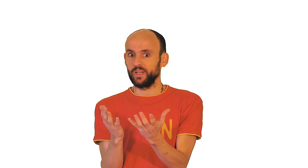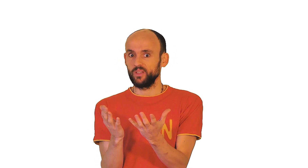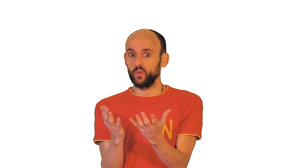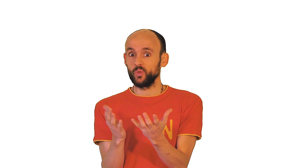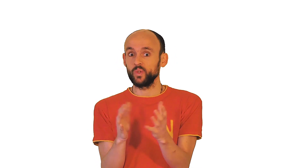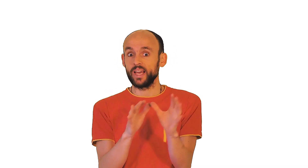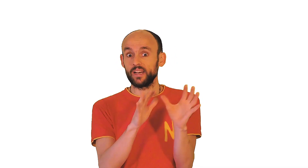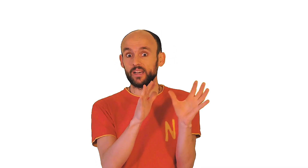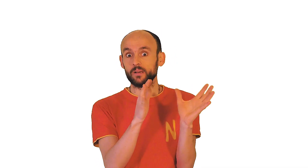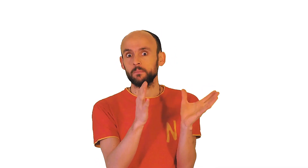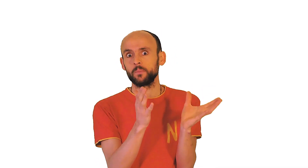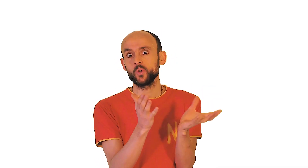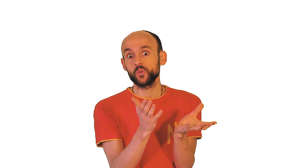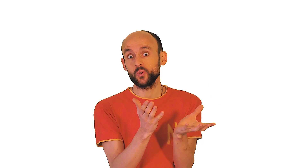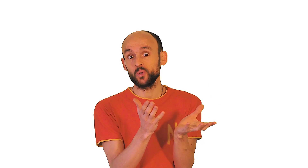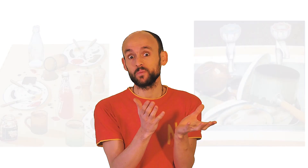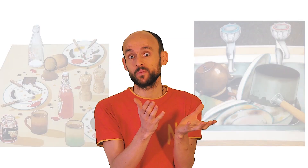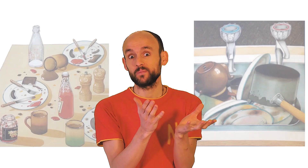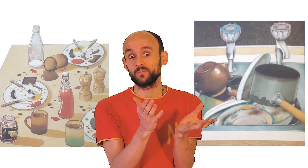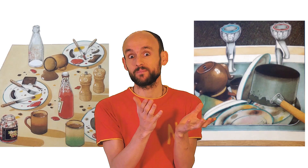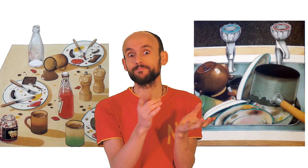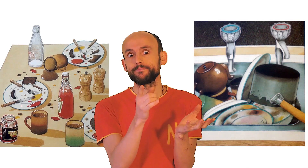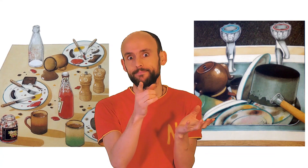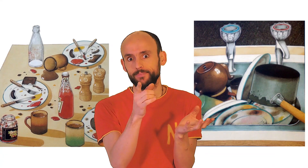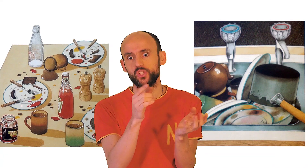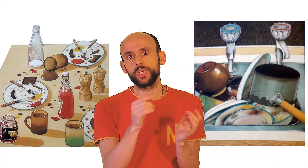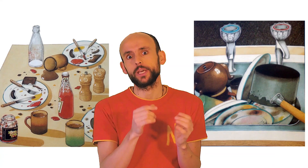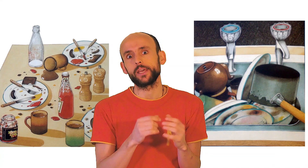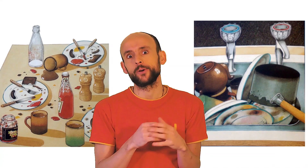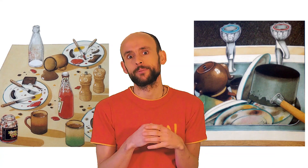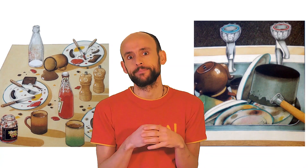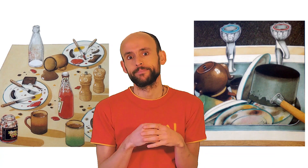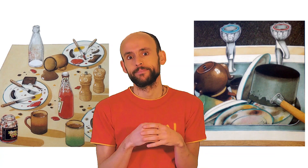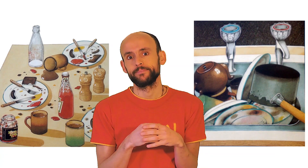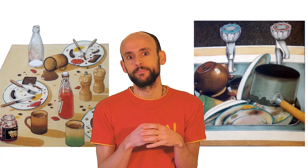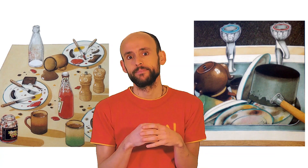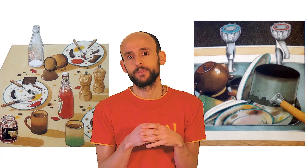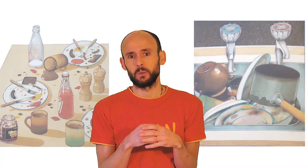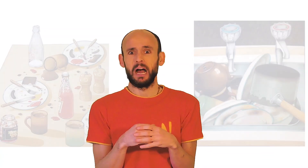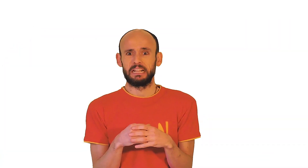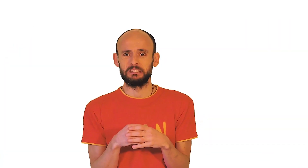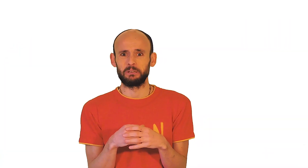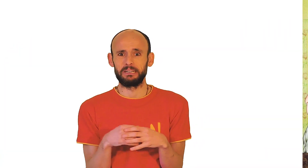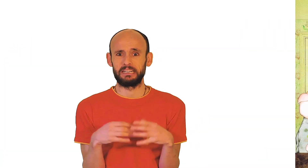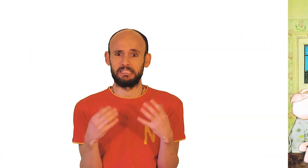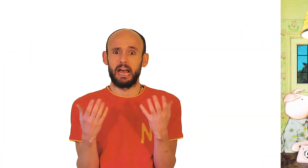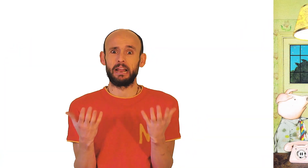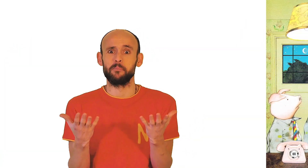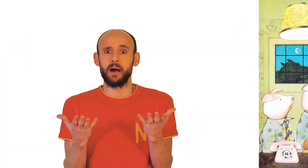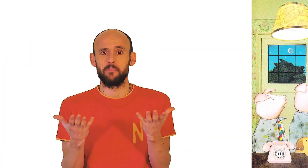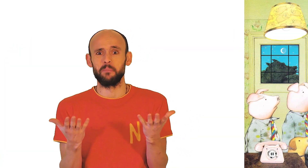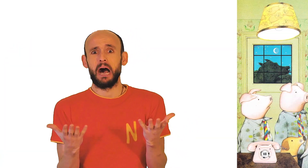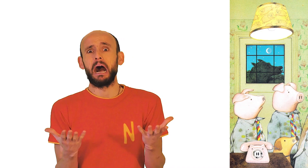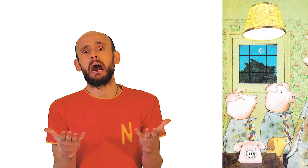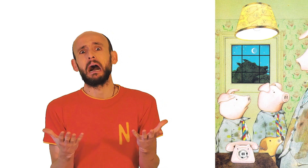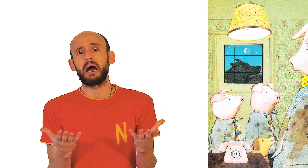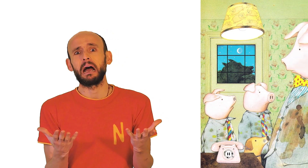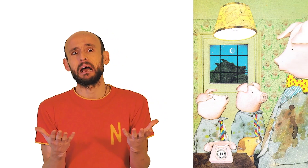convertido en un hermoso chiquero. ¿Cuándo regresará mamá?,